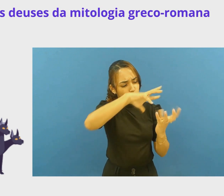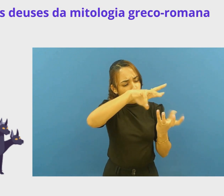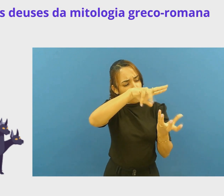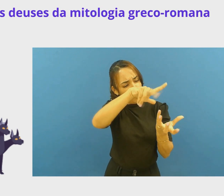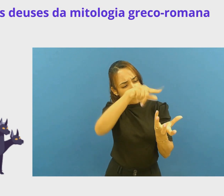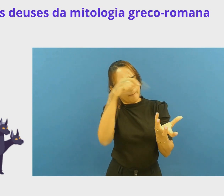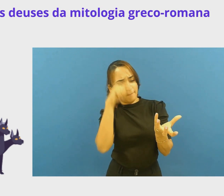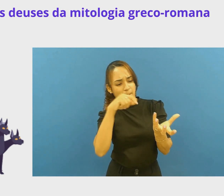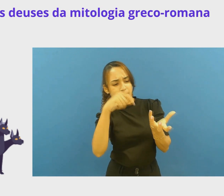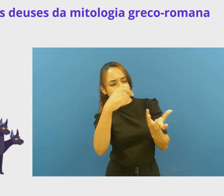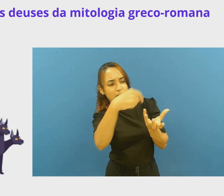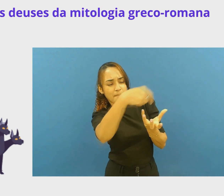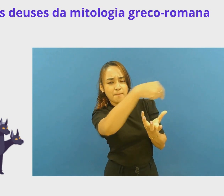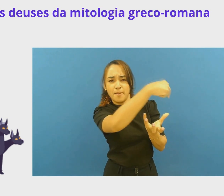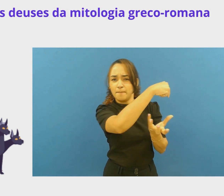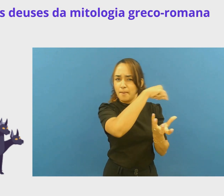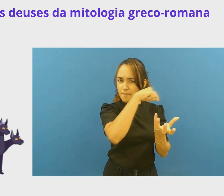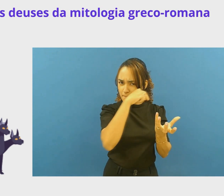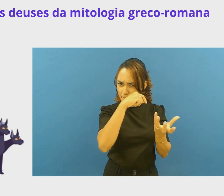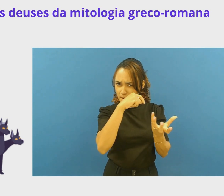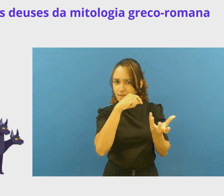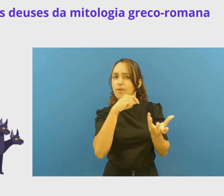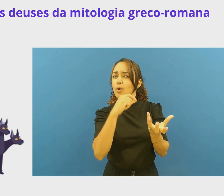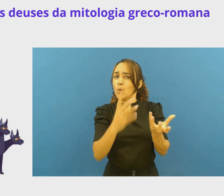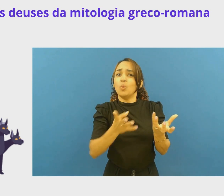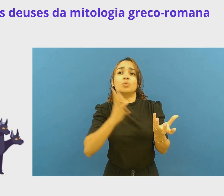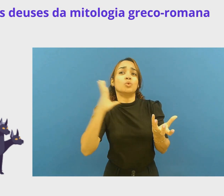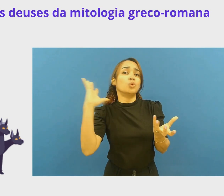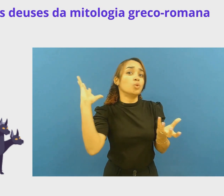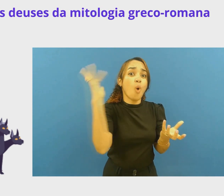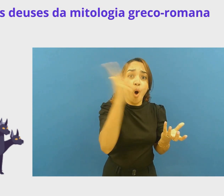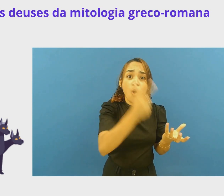alguns deuses que o mundo inteiro